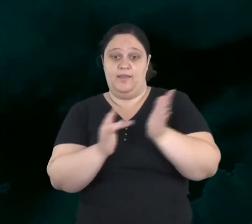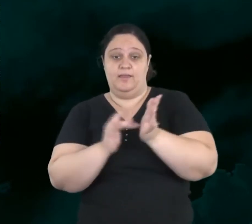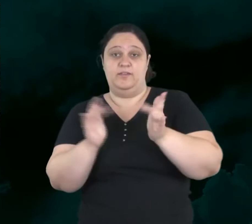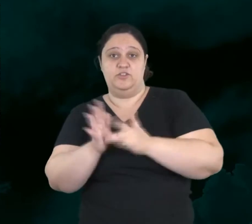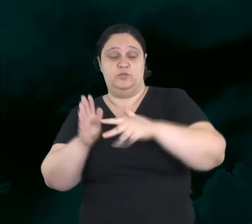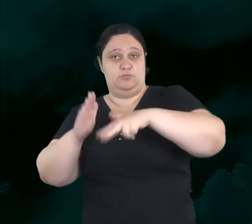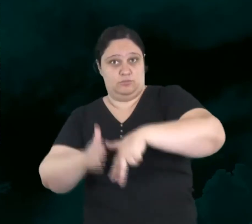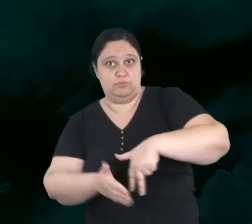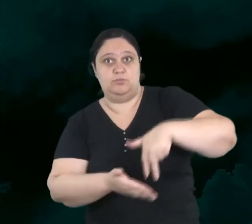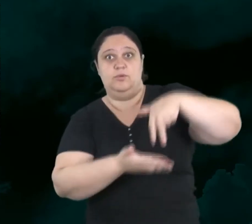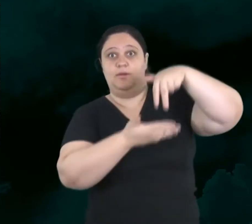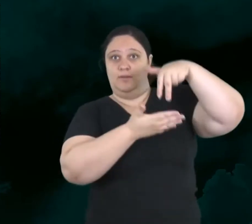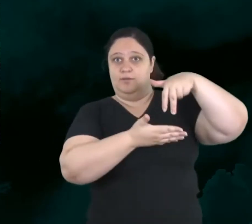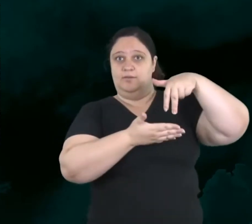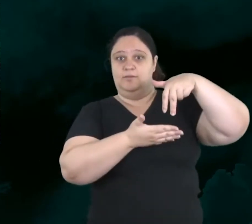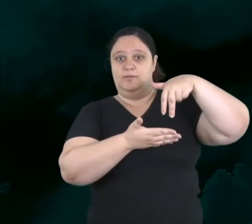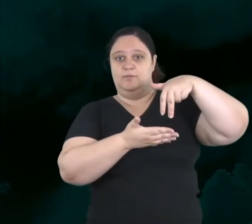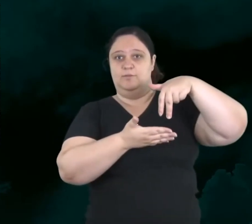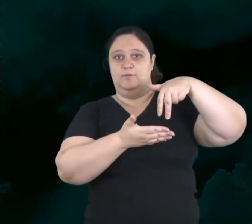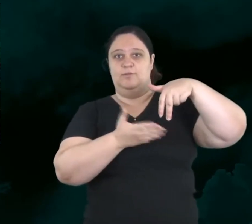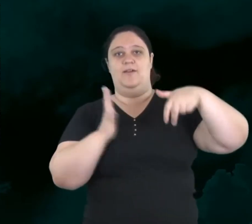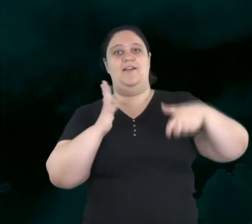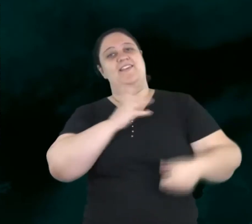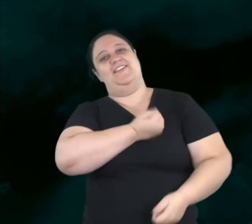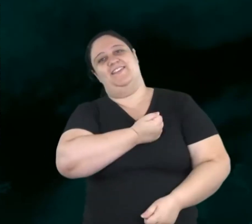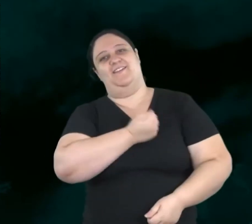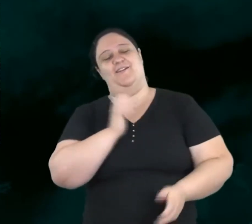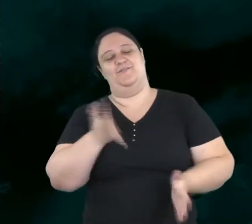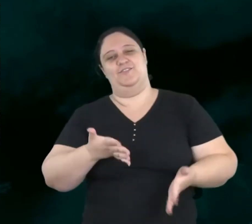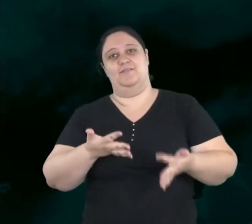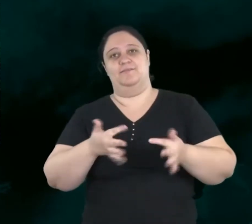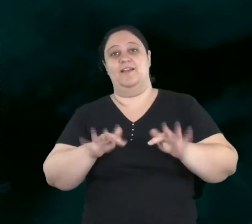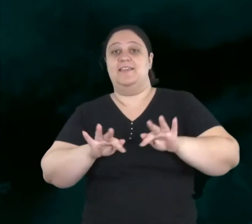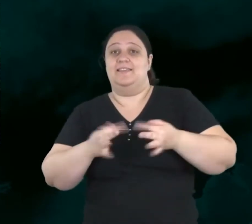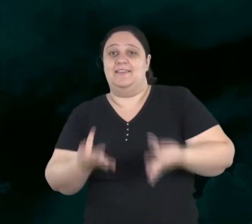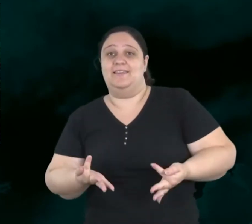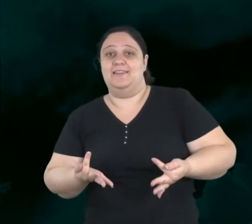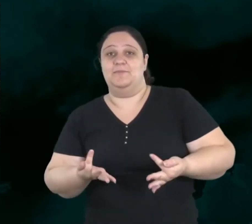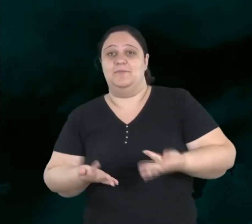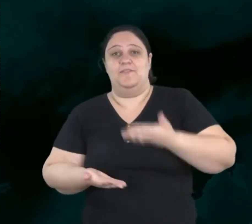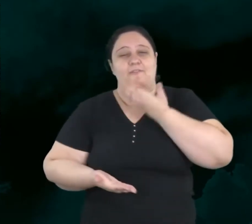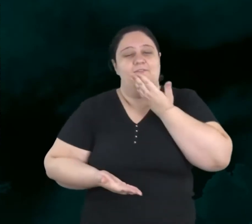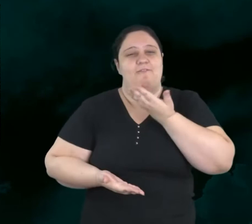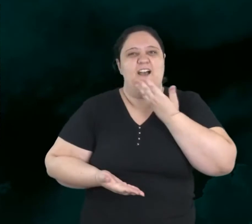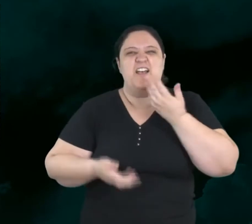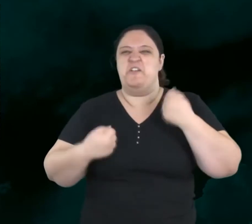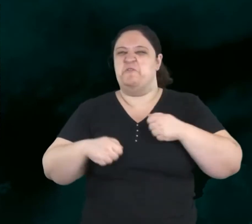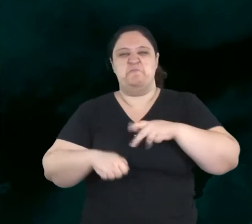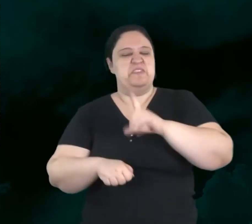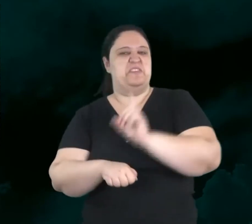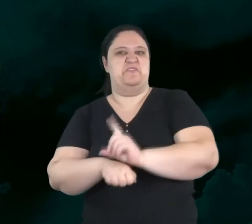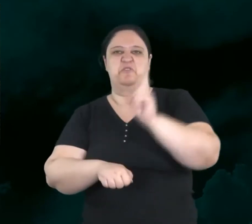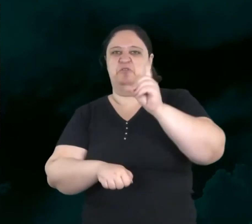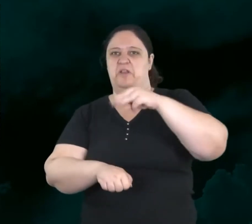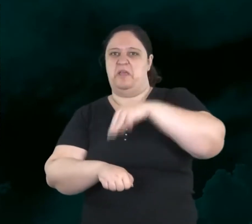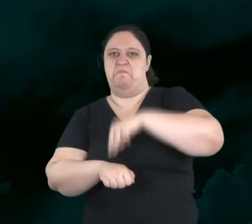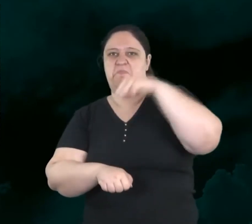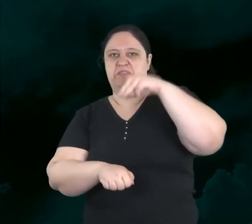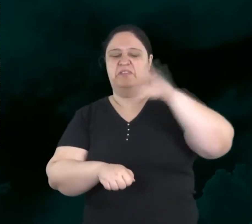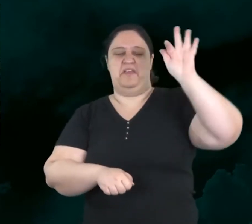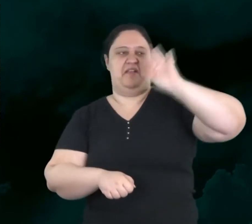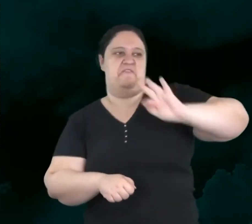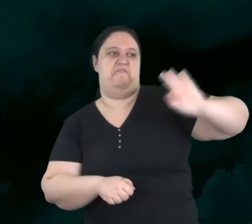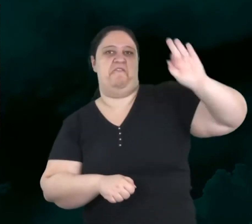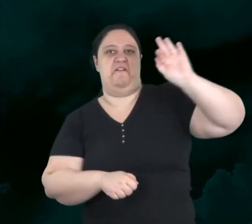para esse fim, né, você será salvo. É tão simples. Então não precisa de doutorado, não precisa de